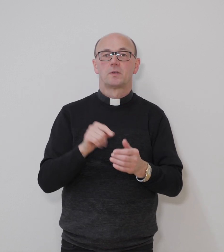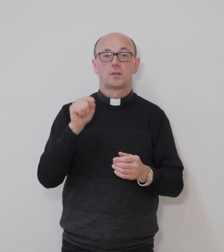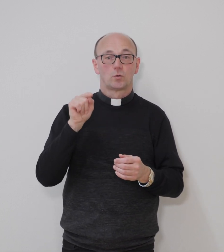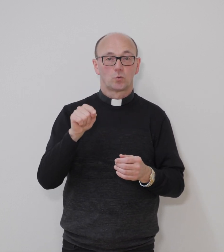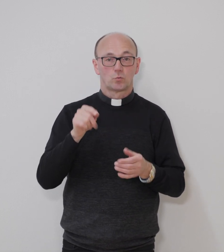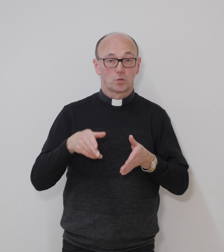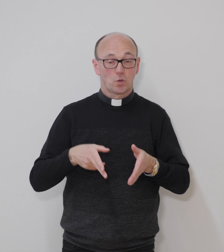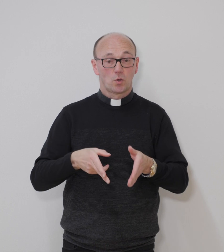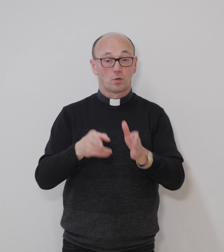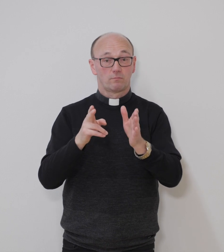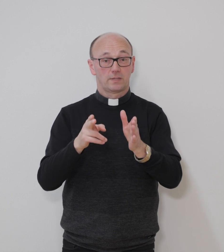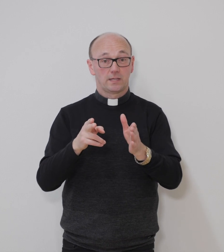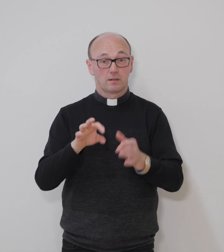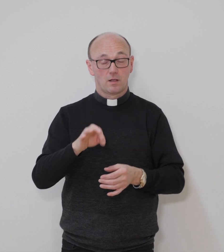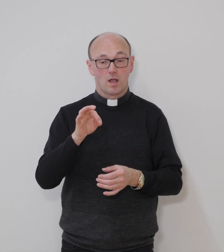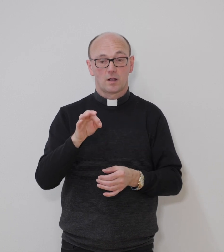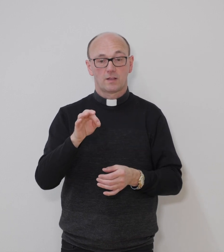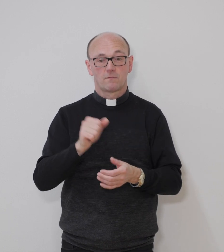gegeben.